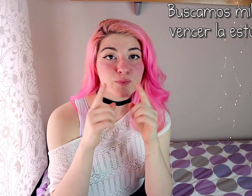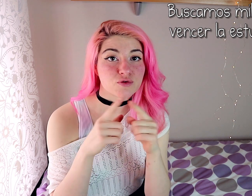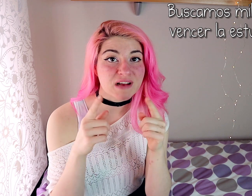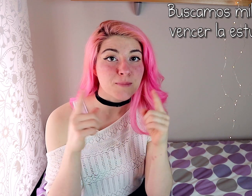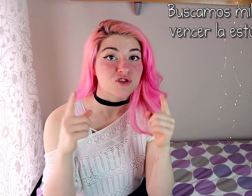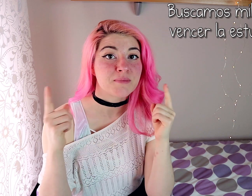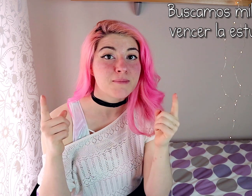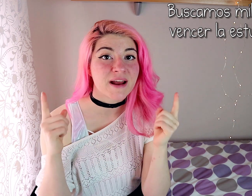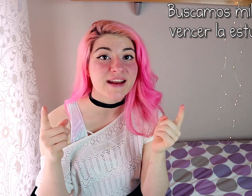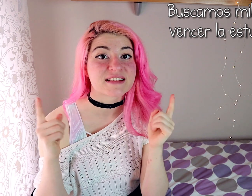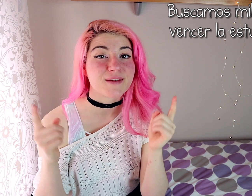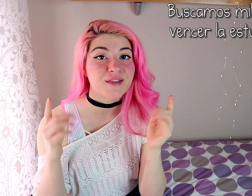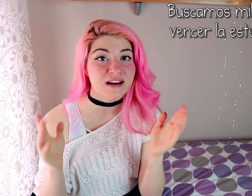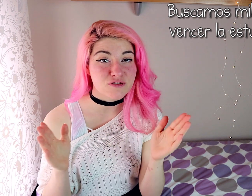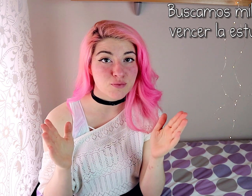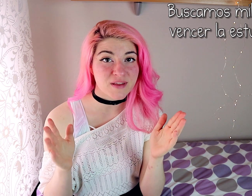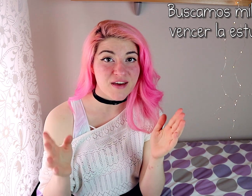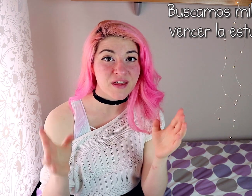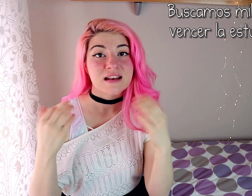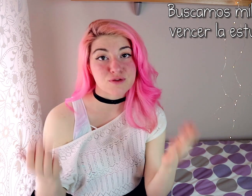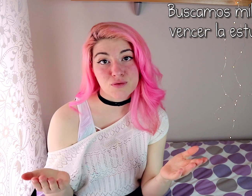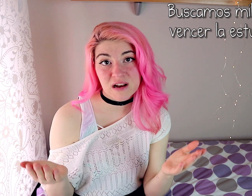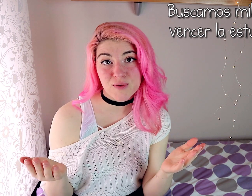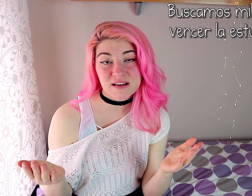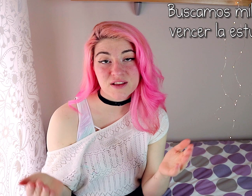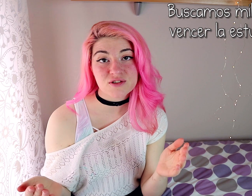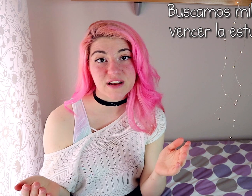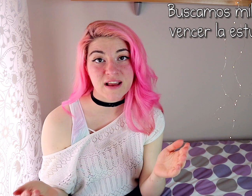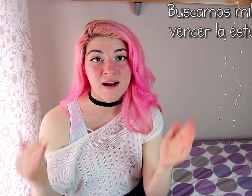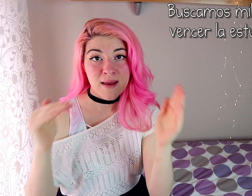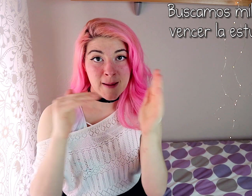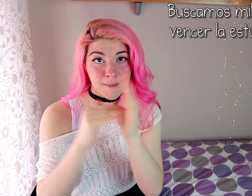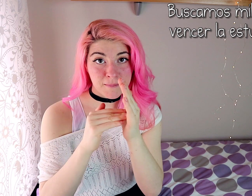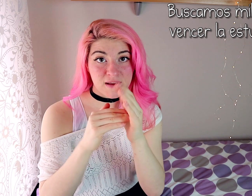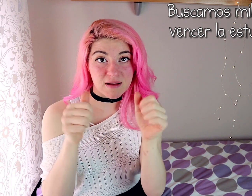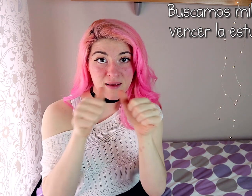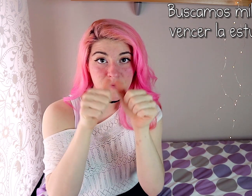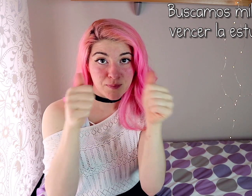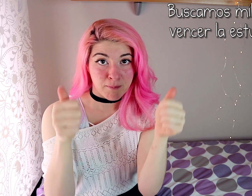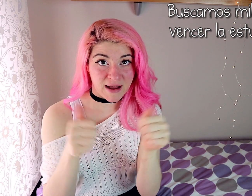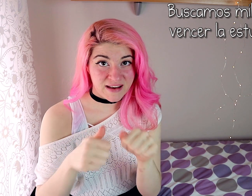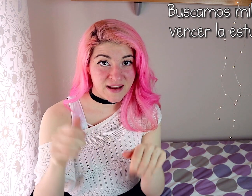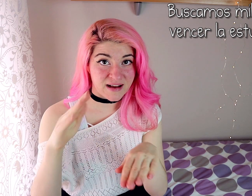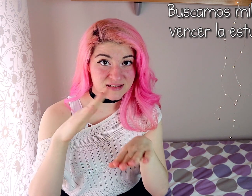buscamos mil maneras de vencer la estupidez. La estructura de lengua de signos sería mil maneras